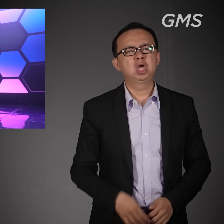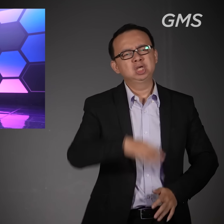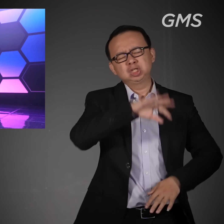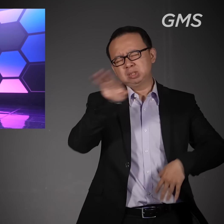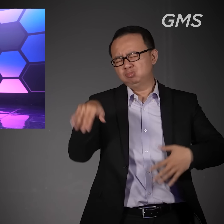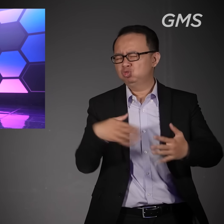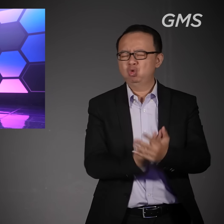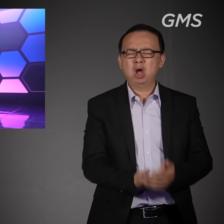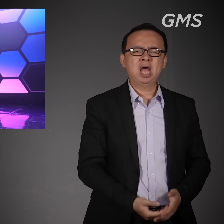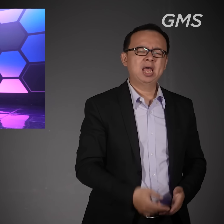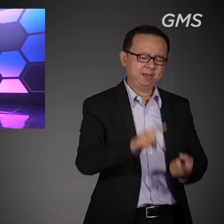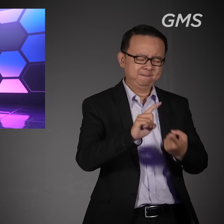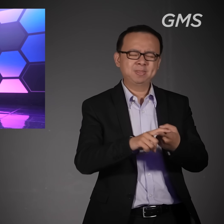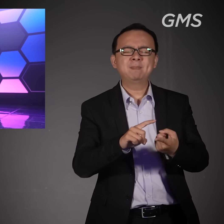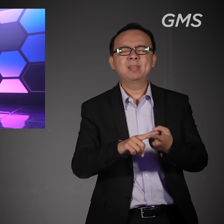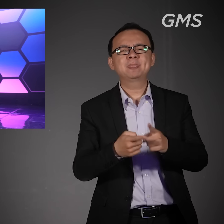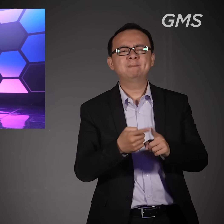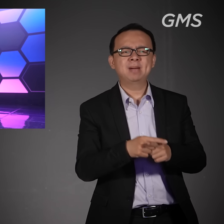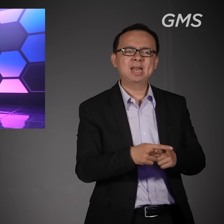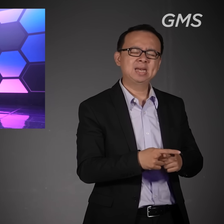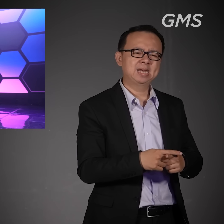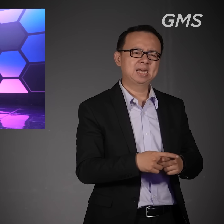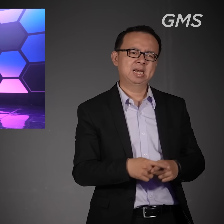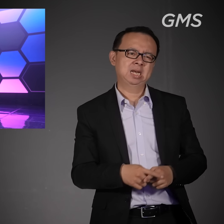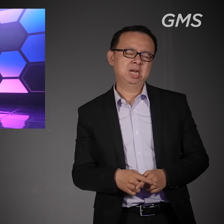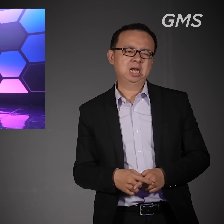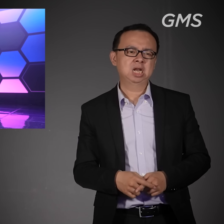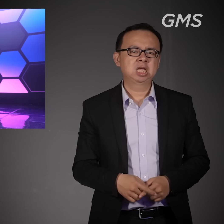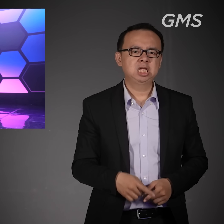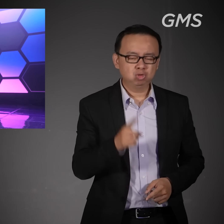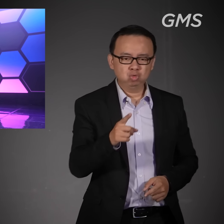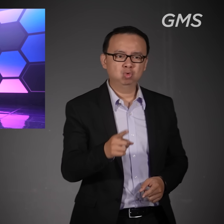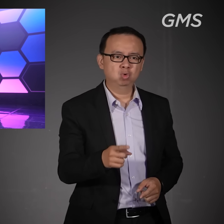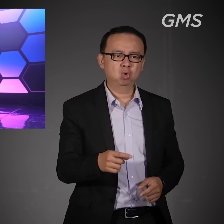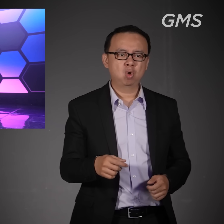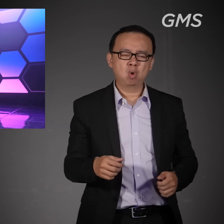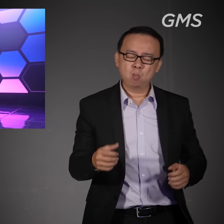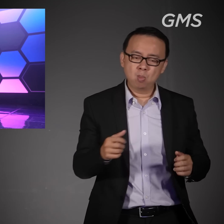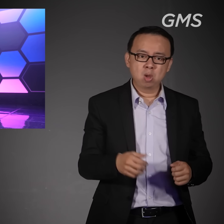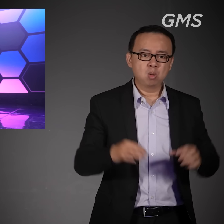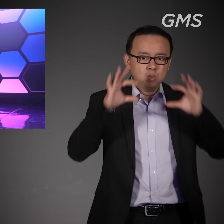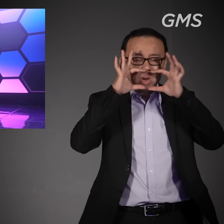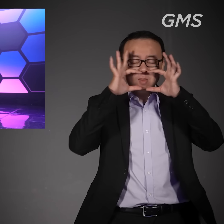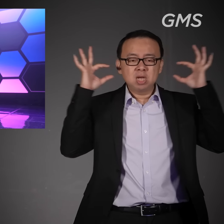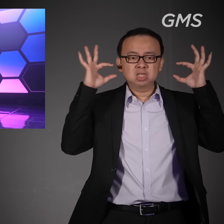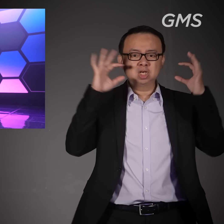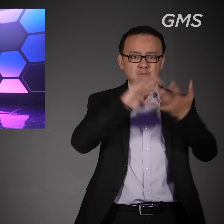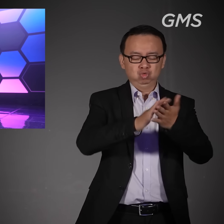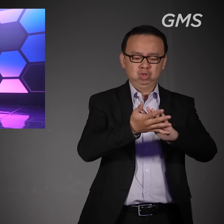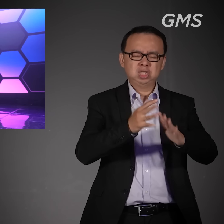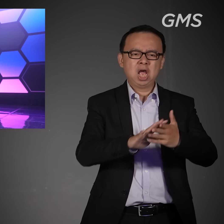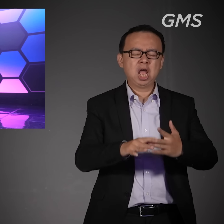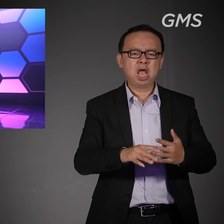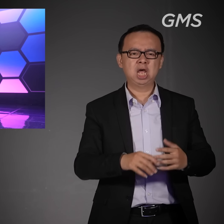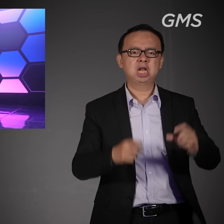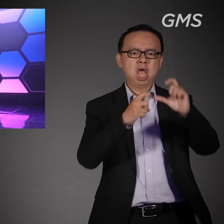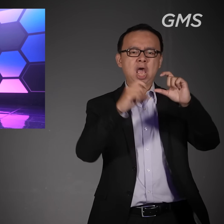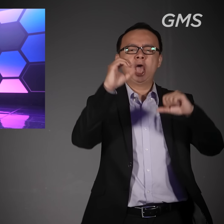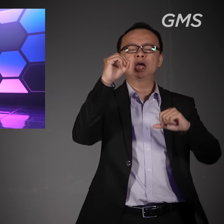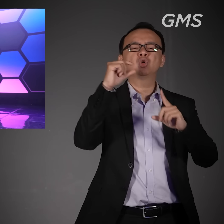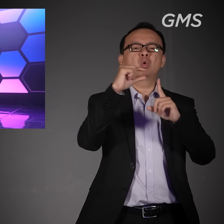sungguh-sungguh mempraktekkan protokol kesehatan tingkat tinggi. Kita gak main-main soal standar SOP-nya.